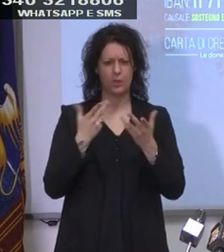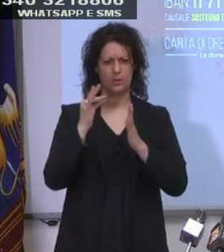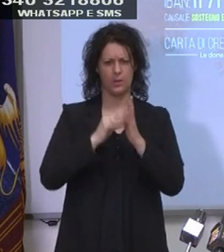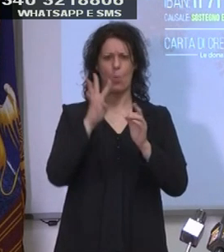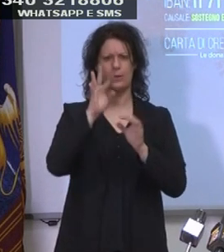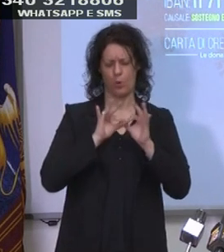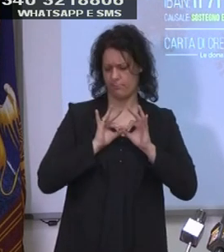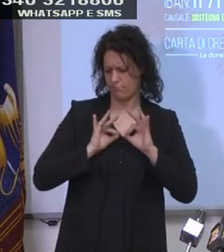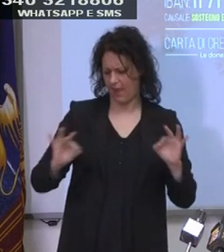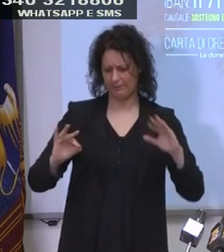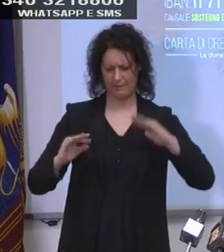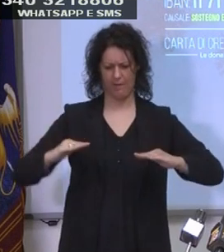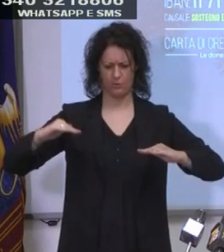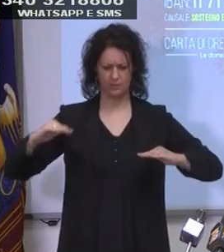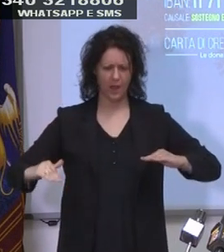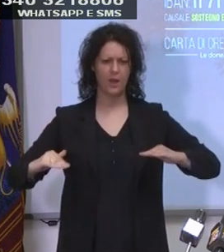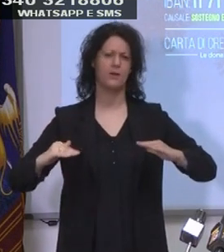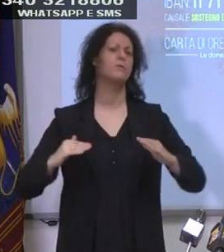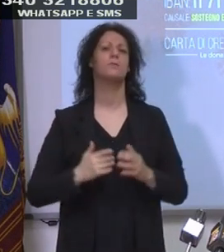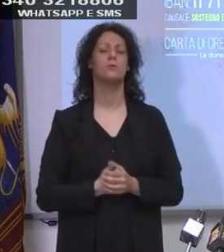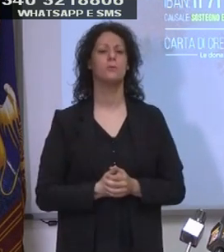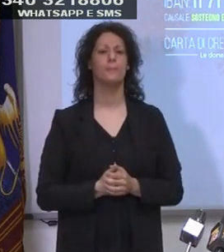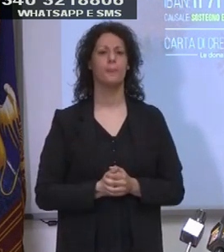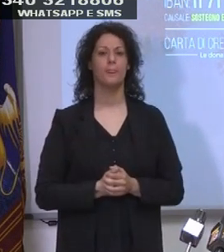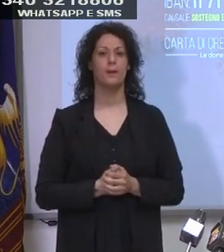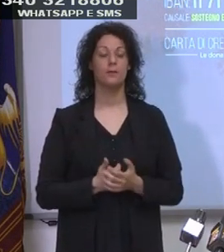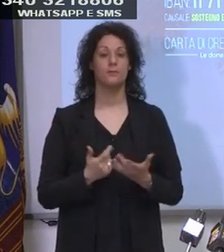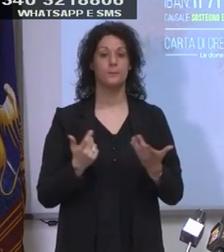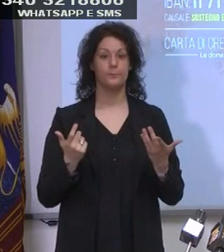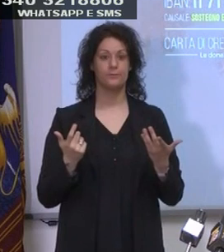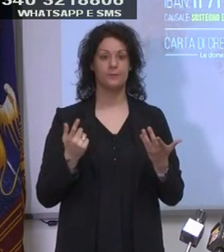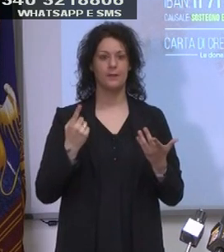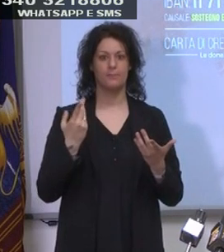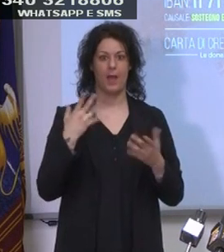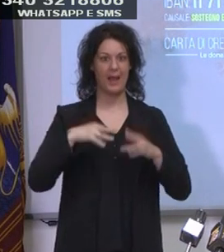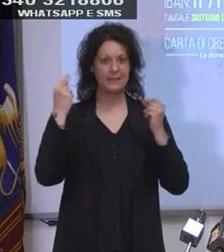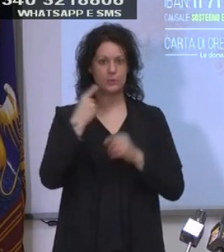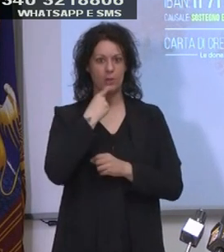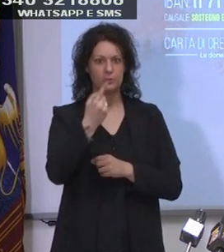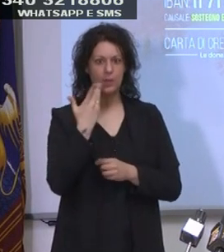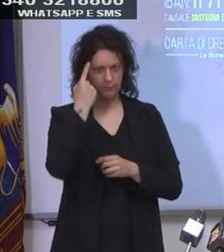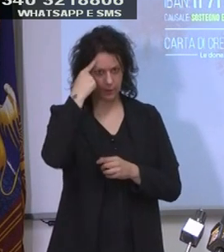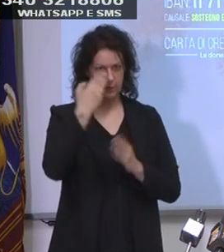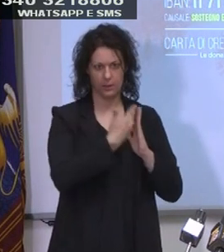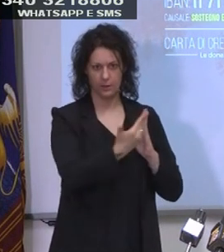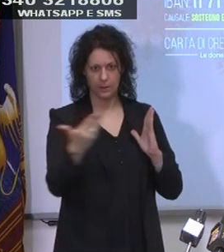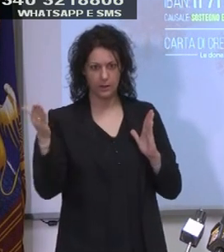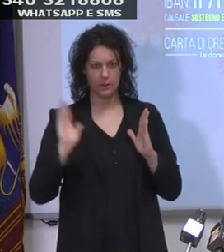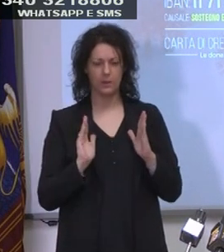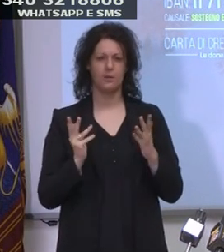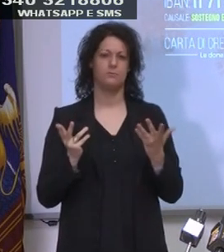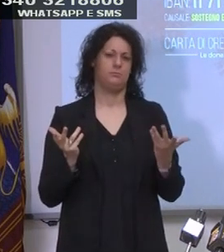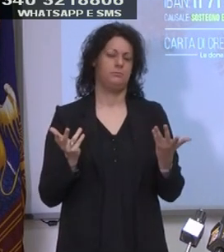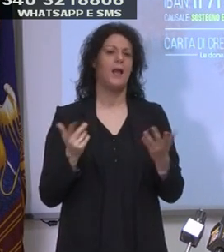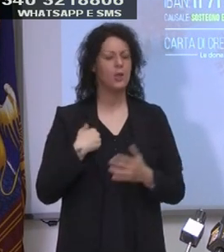tra i tavoli e robe, cioè, all'inizio qualcuno addirittura si avventurava con i separei in plexiglass o altre robe. Oh, c'è